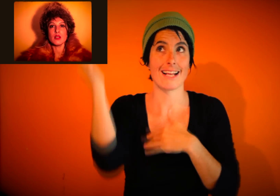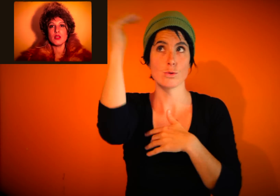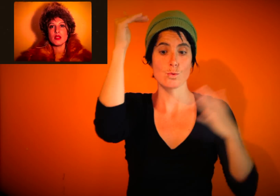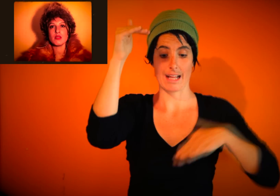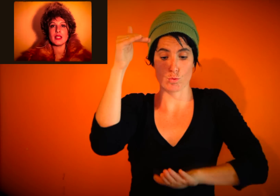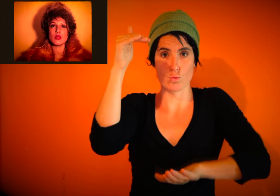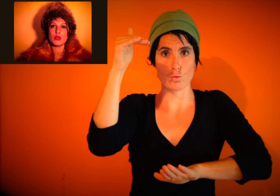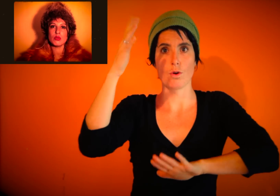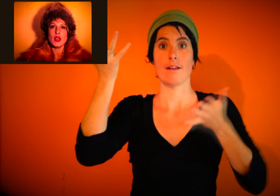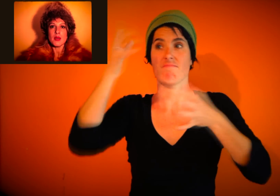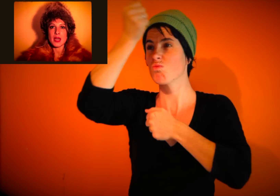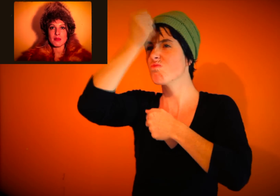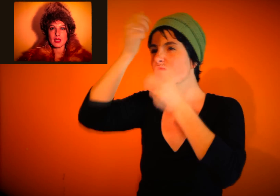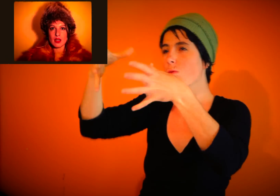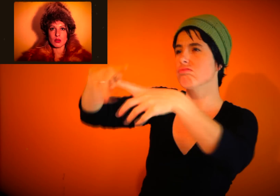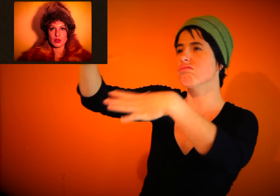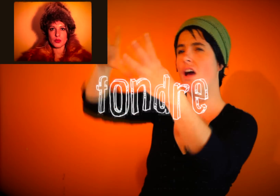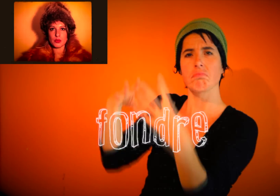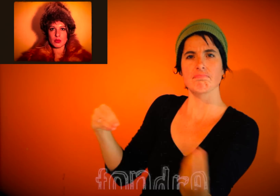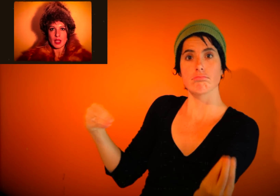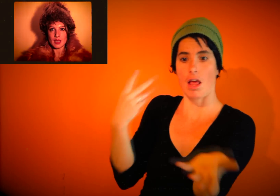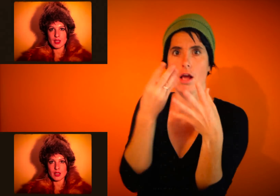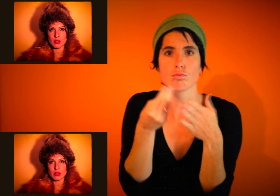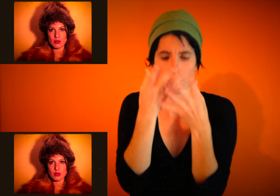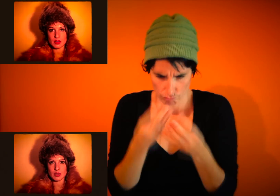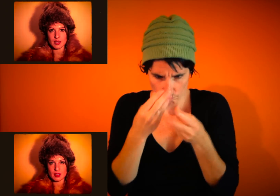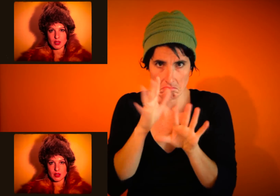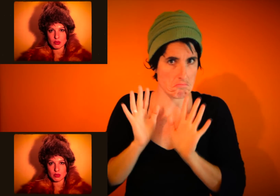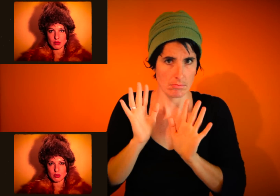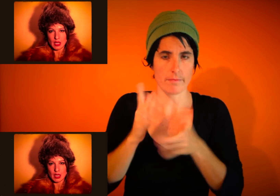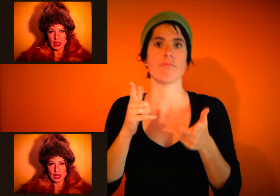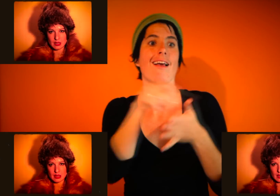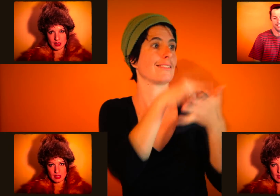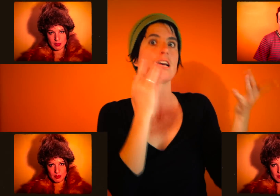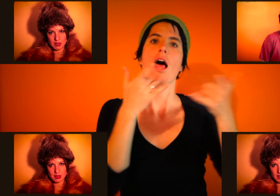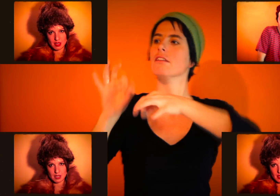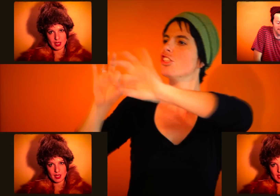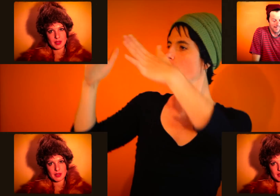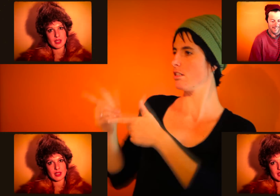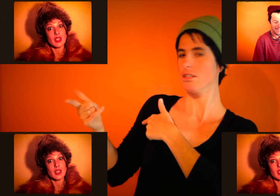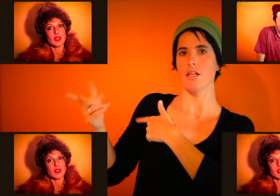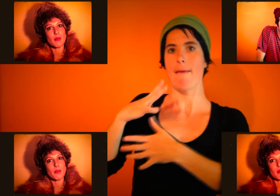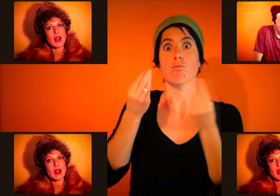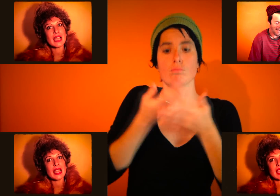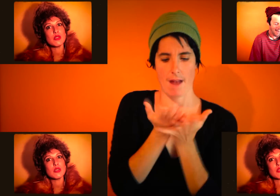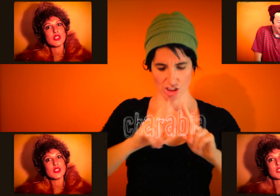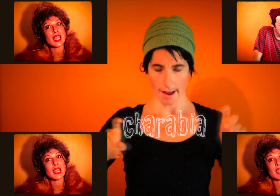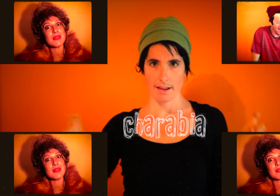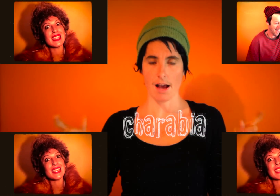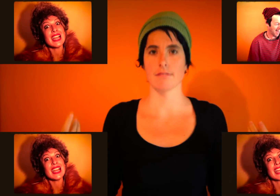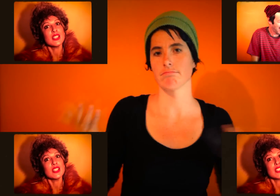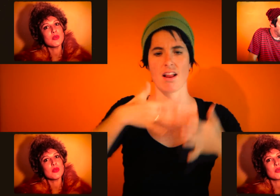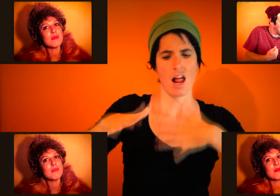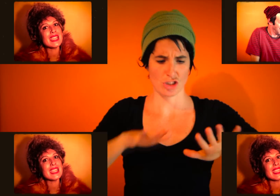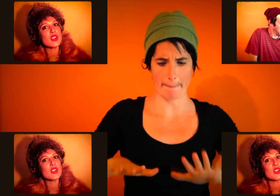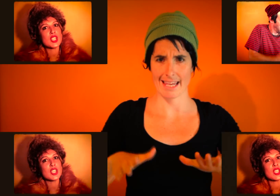confondre le dessus, les dessous, parmi les cons se fondre et juste compter ses sous. Radier le moucharabier, dans le plat du